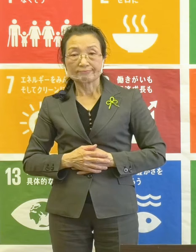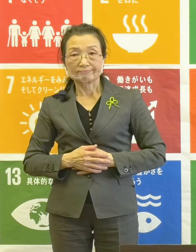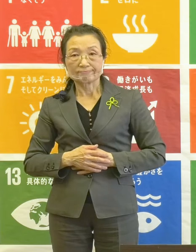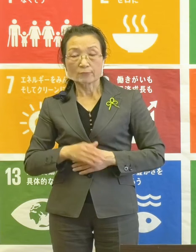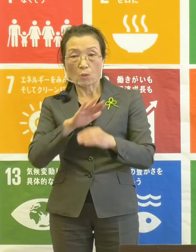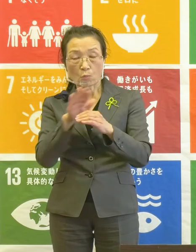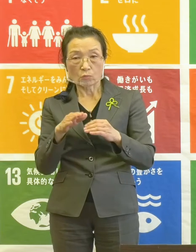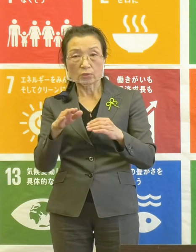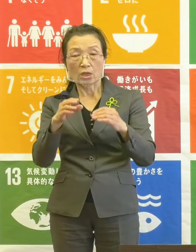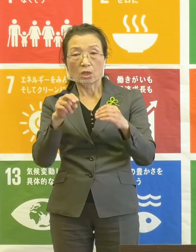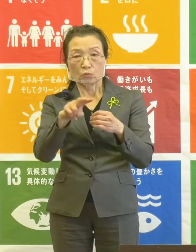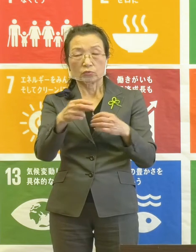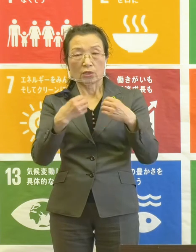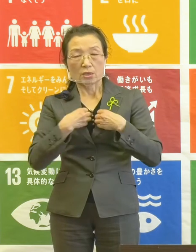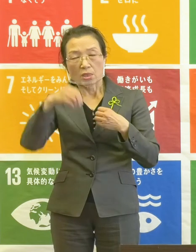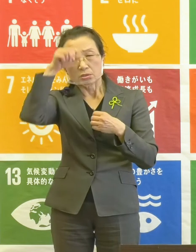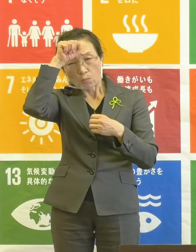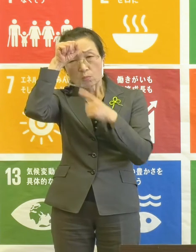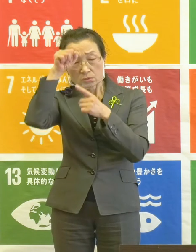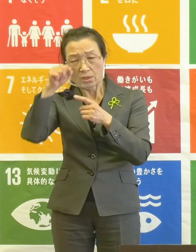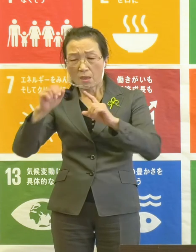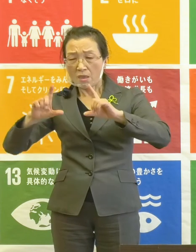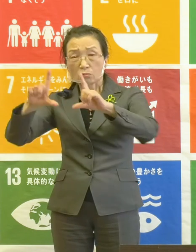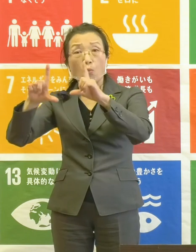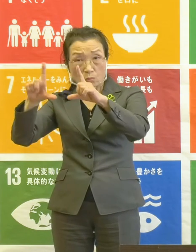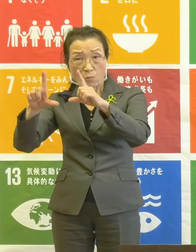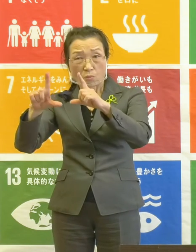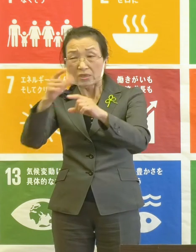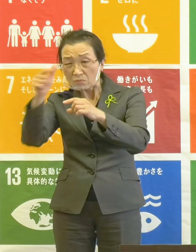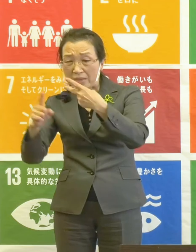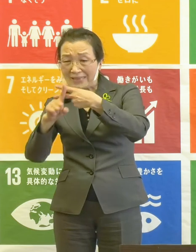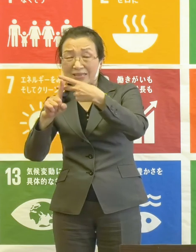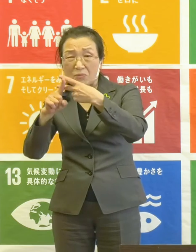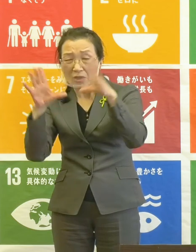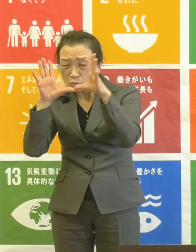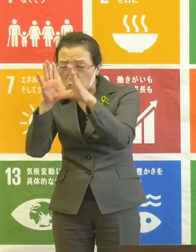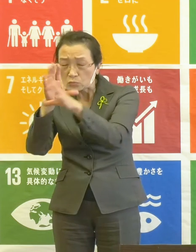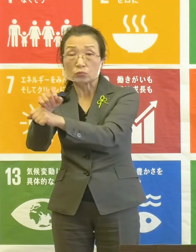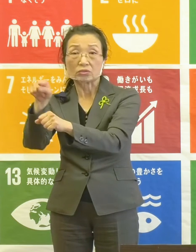この新型コロナウイルス感染症により東京一極集中是正の流れが出てきました。